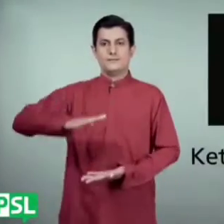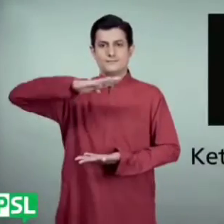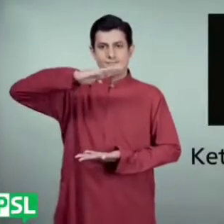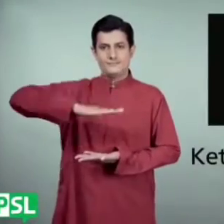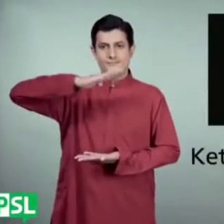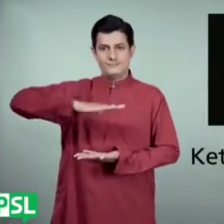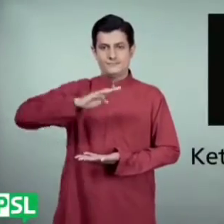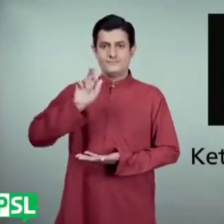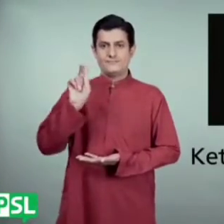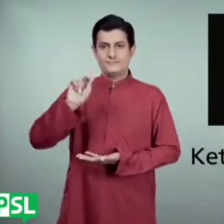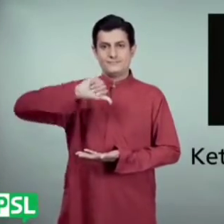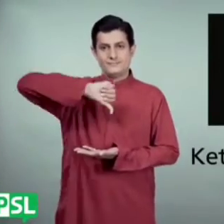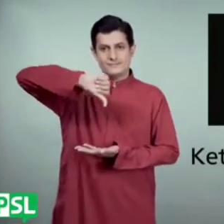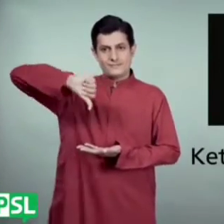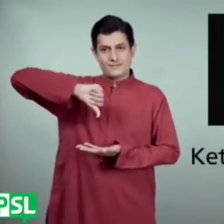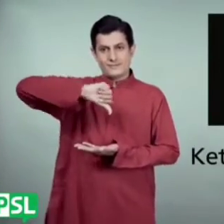کیچ اپ ڈسپینسر,